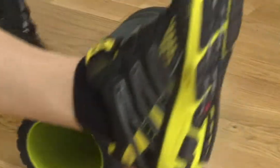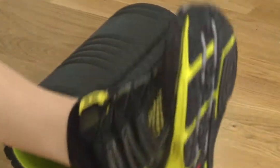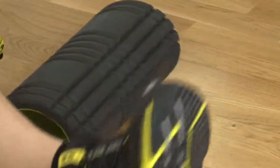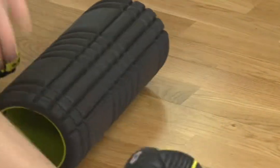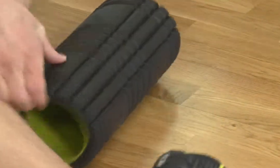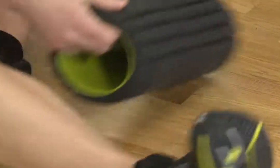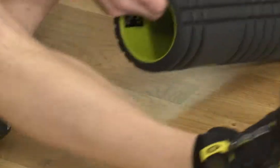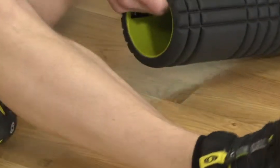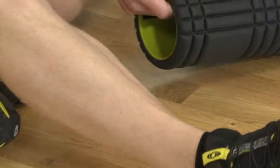Probaj.